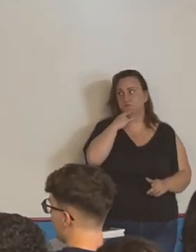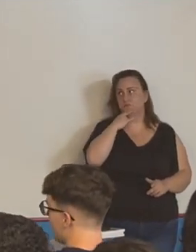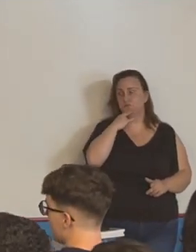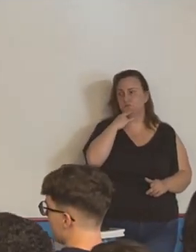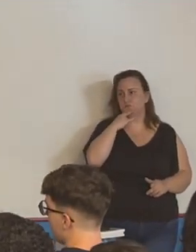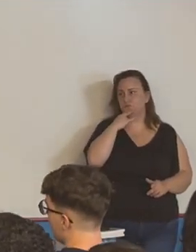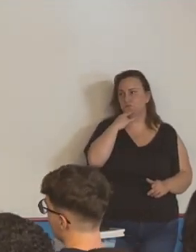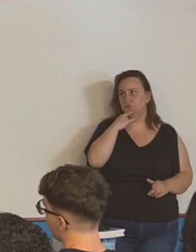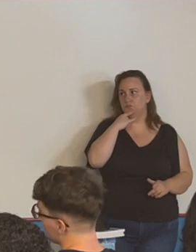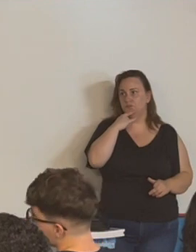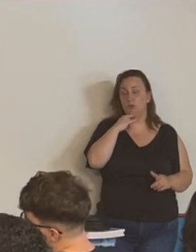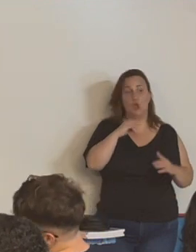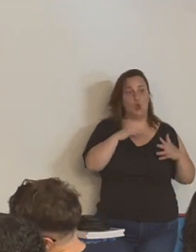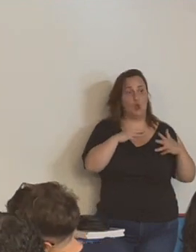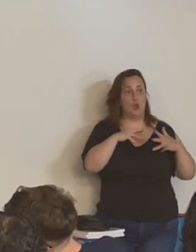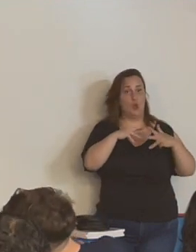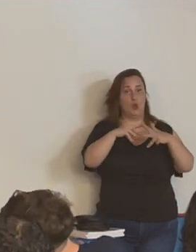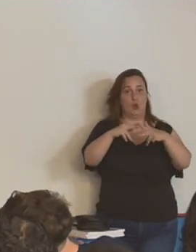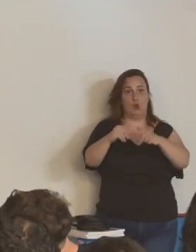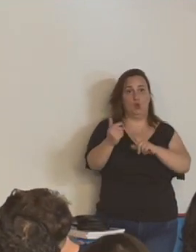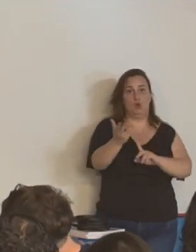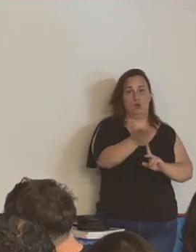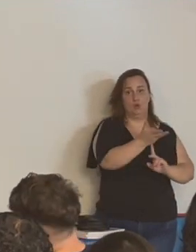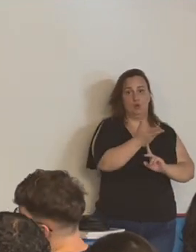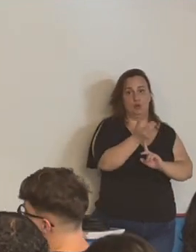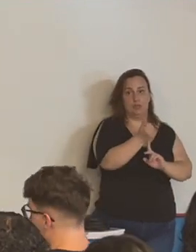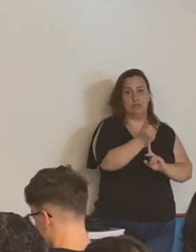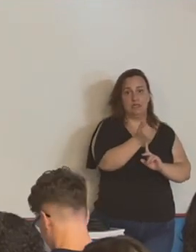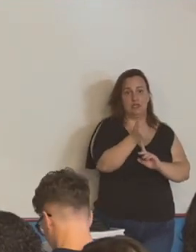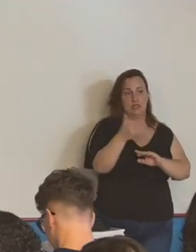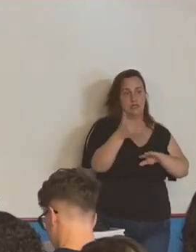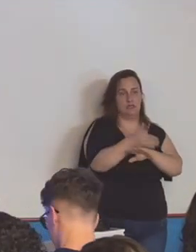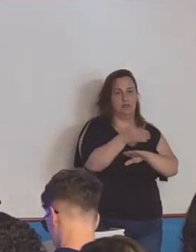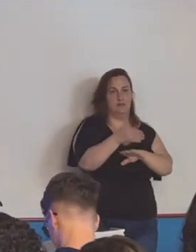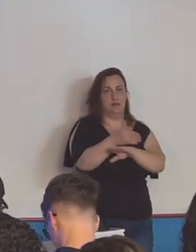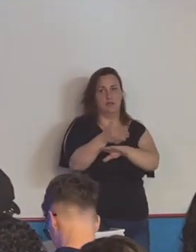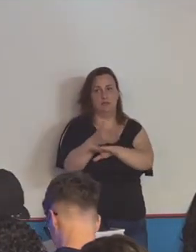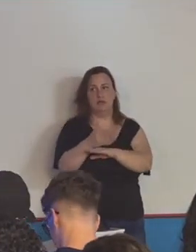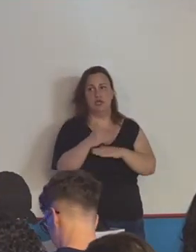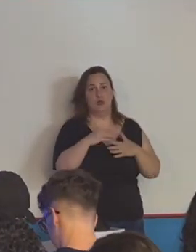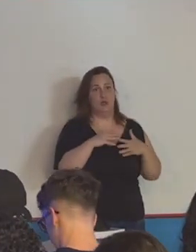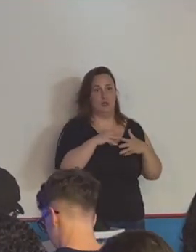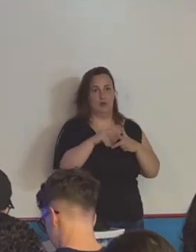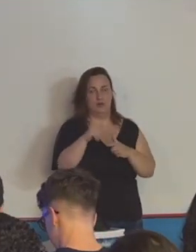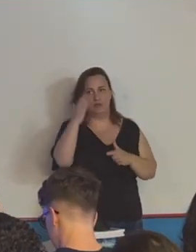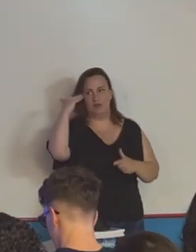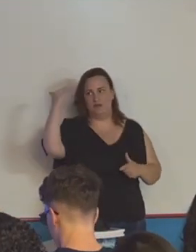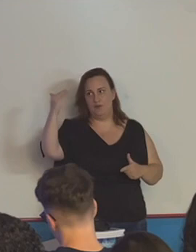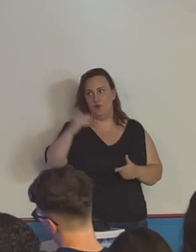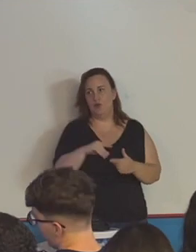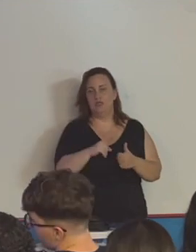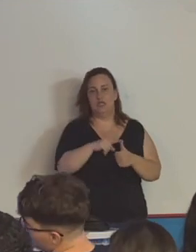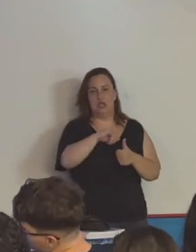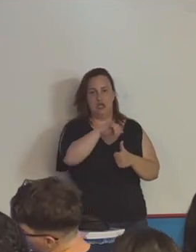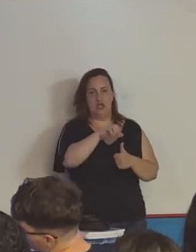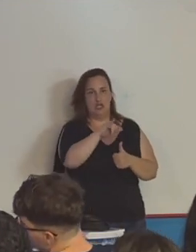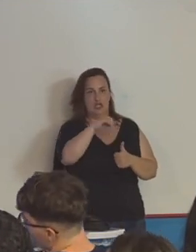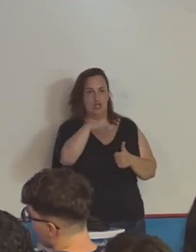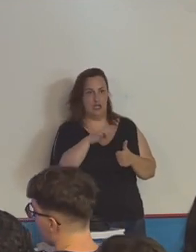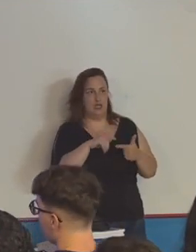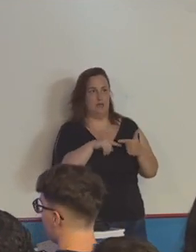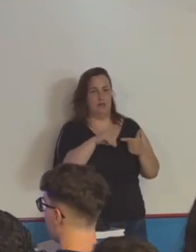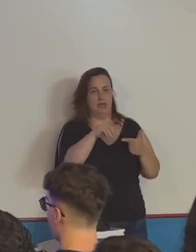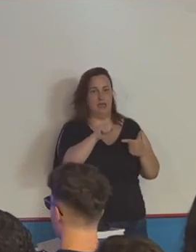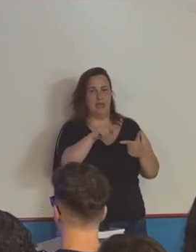a maioria dos artistas que participaram estão... todos por aí, tipo Jaime Laureano, Dalto de Paula,